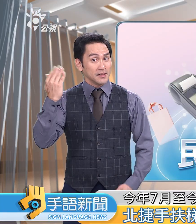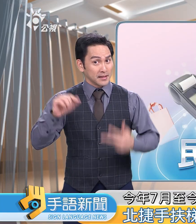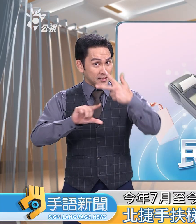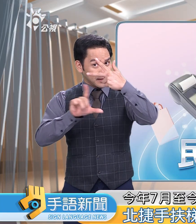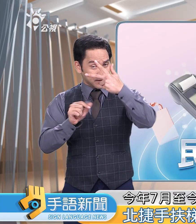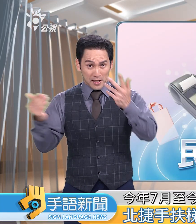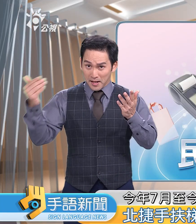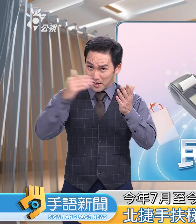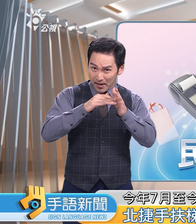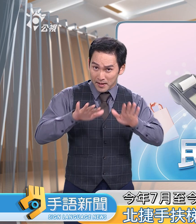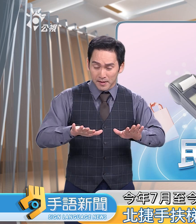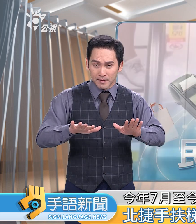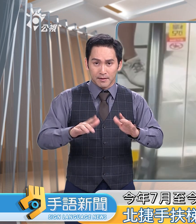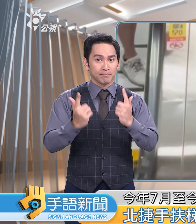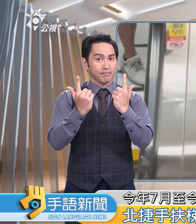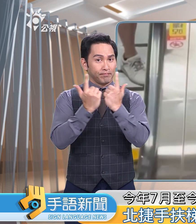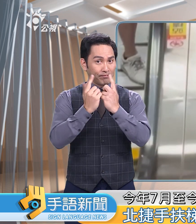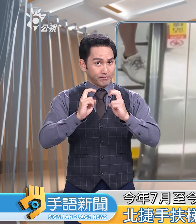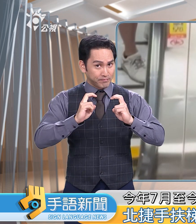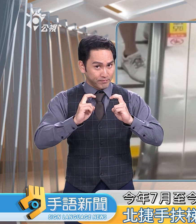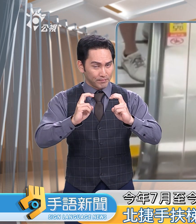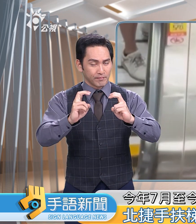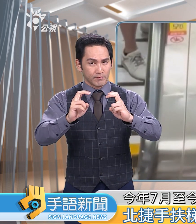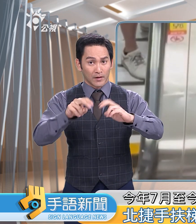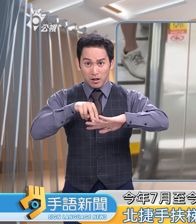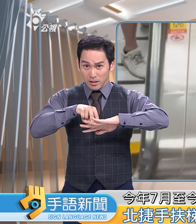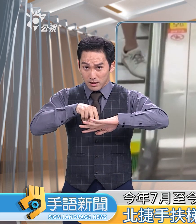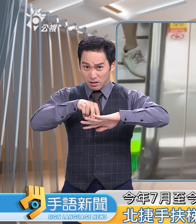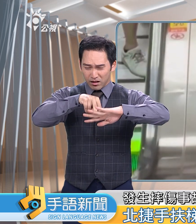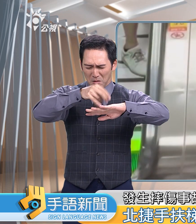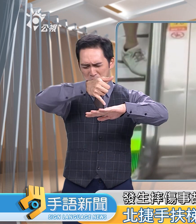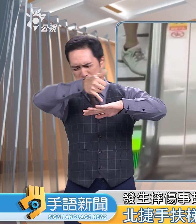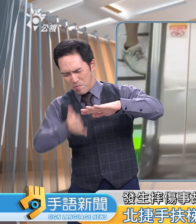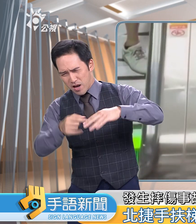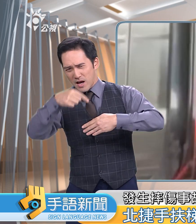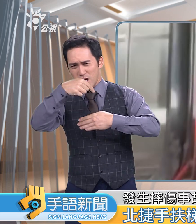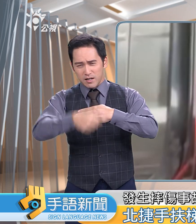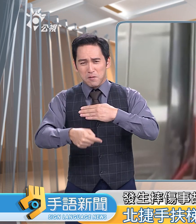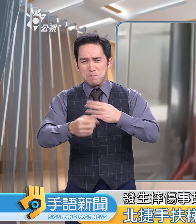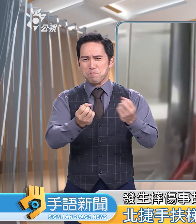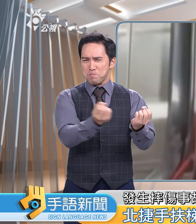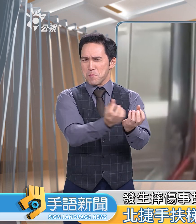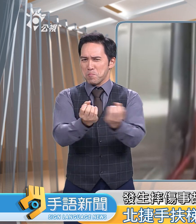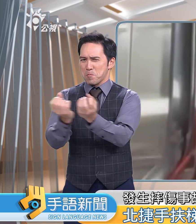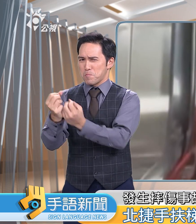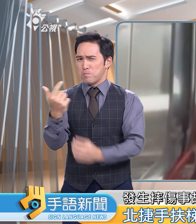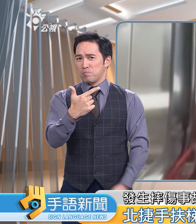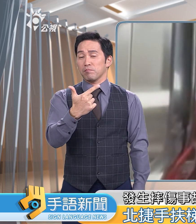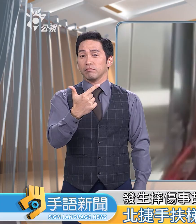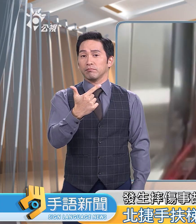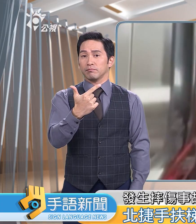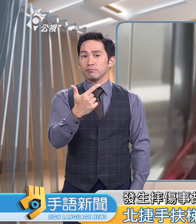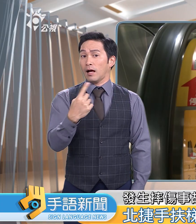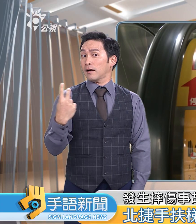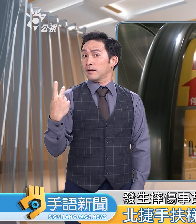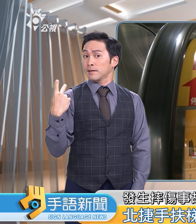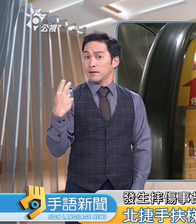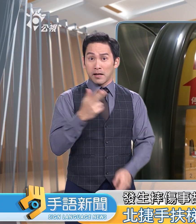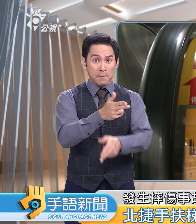今年7月至今，北捷手扶梯发生摔伤事故，统计至少有6件。